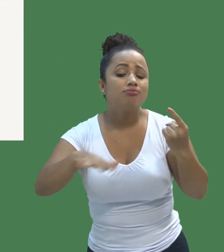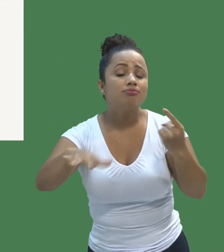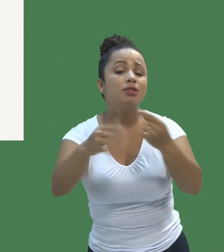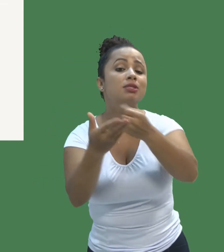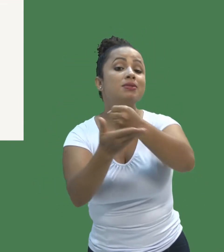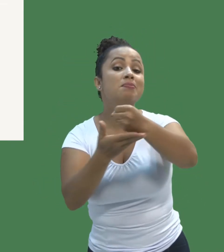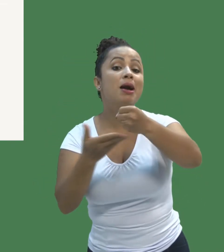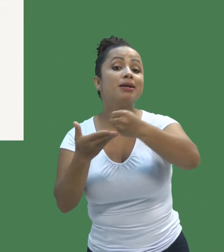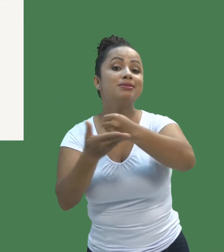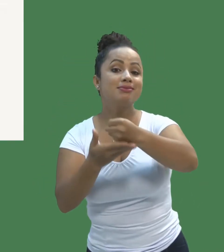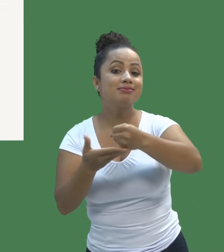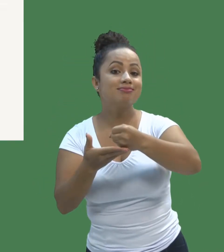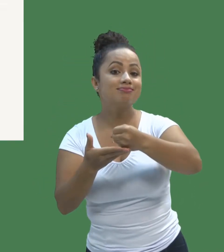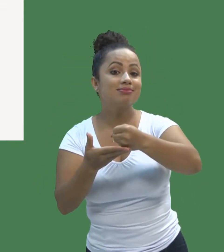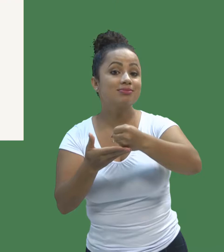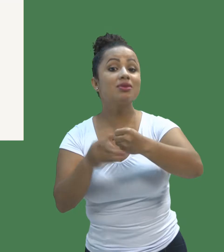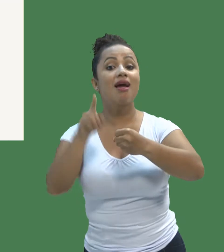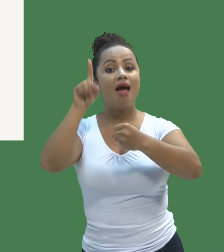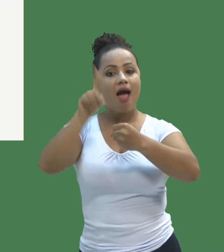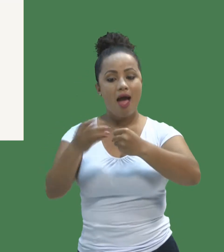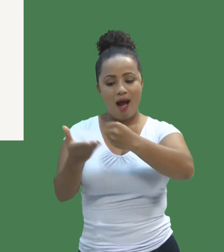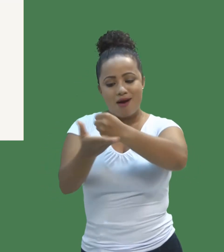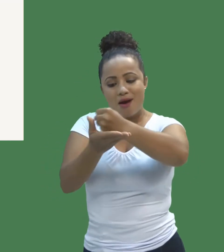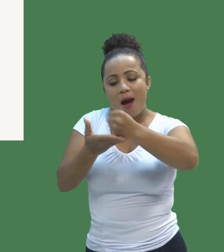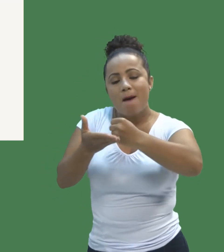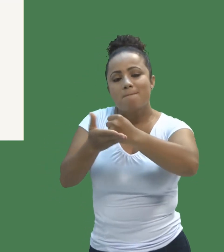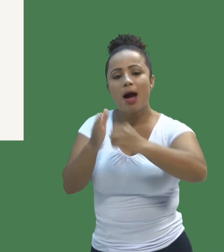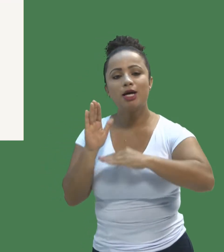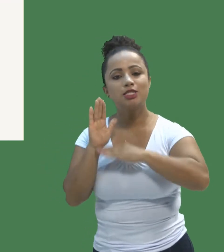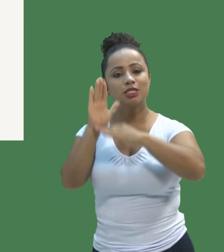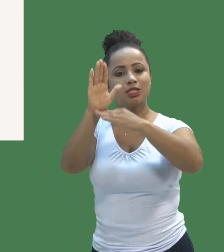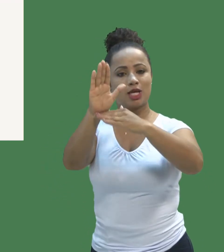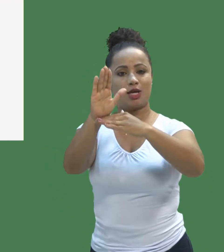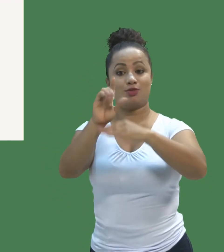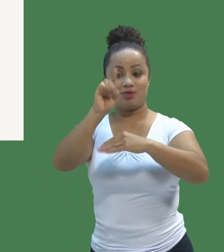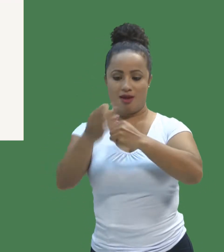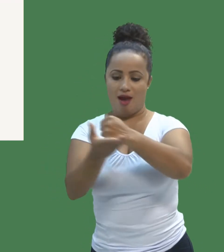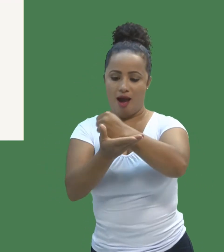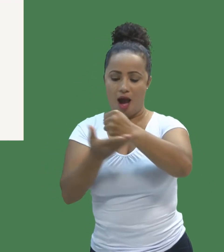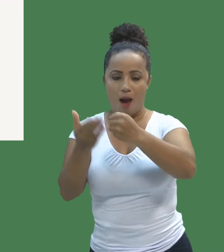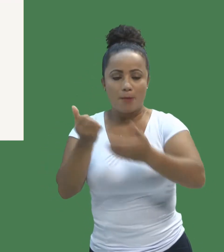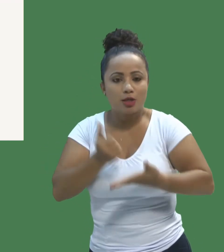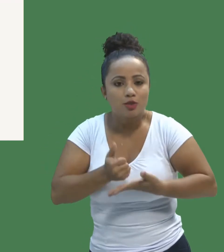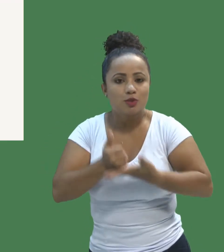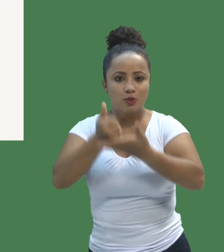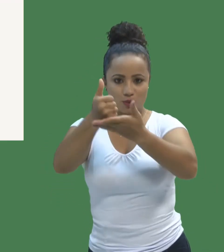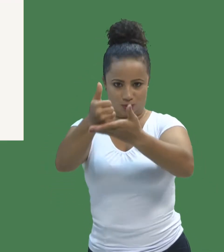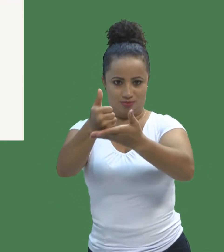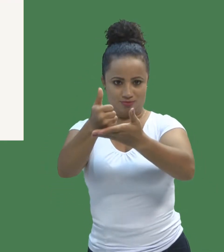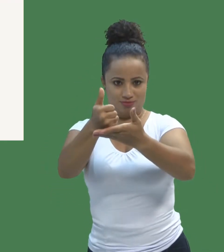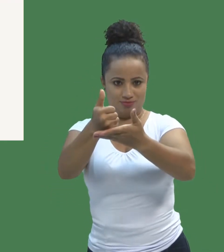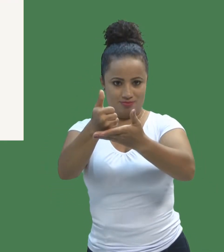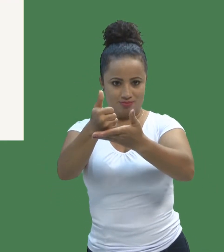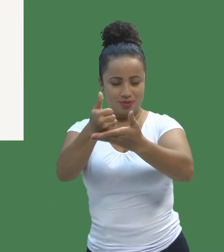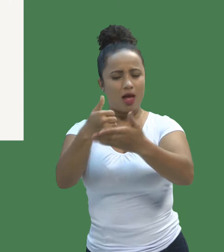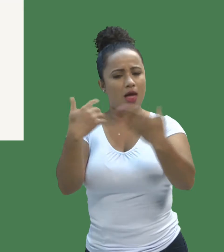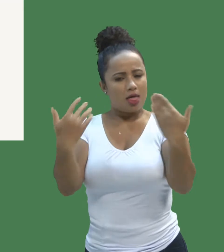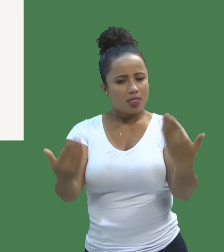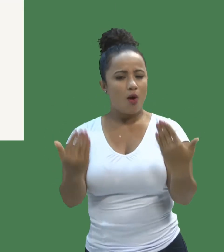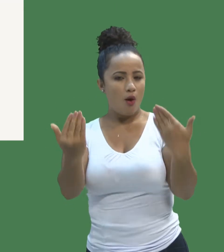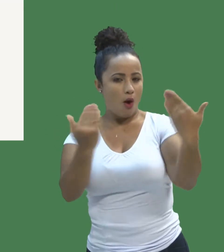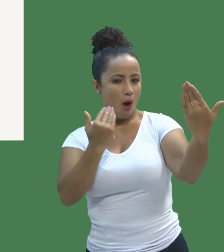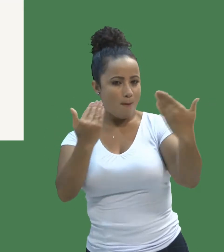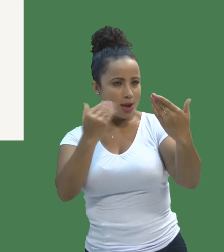superiores, esquecendo-se de tomar em consideração a base. A base é a